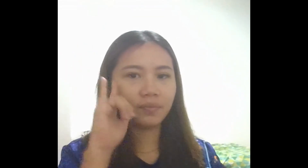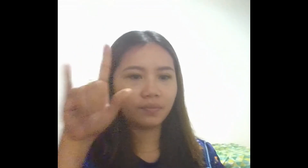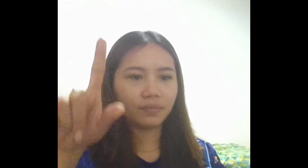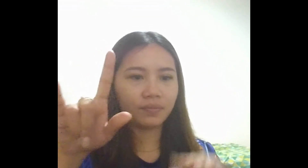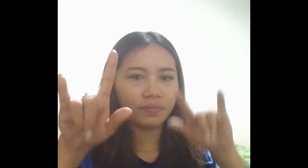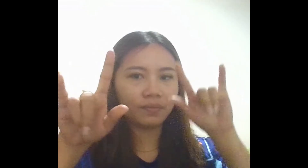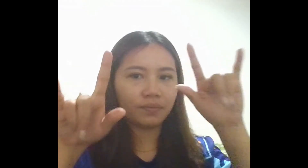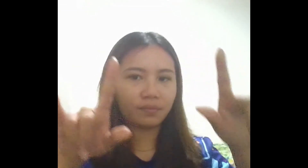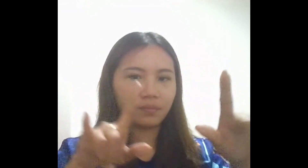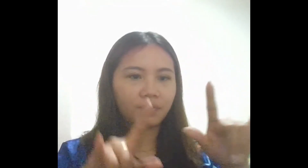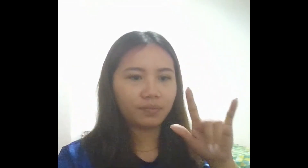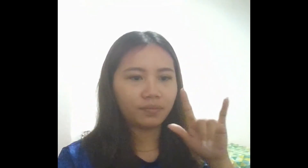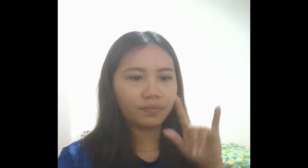ng pag-ibig.